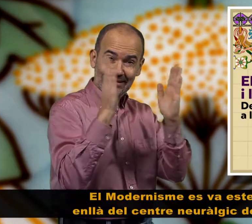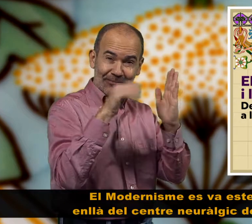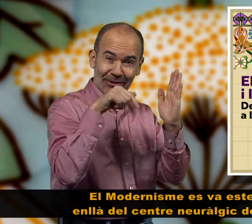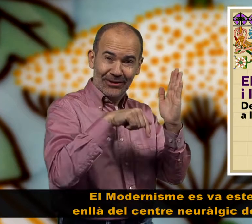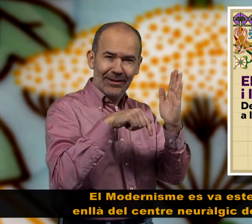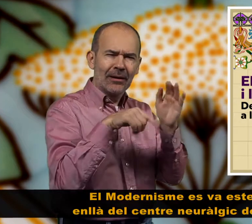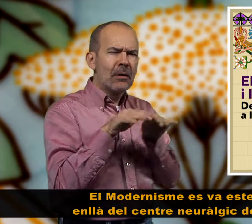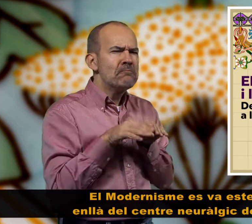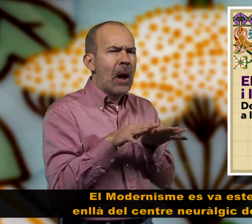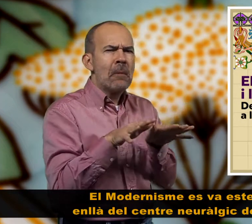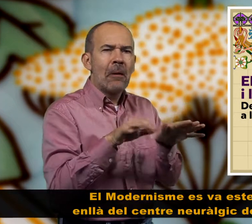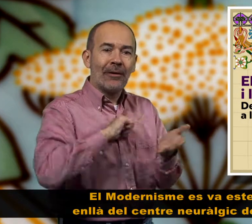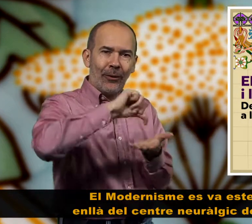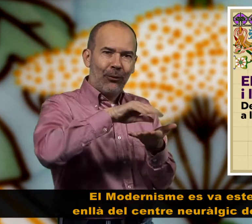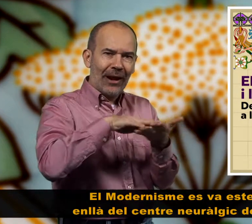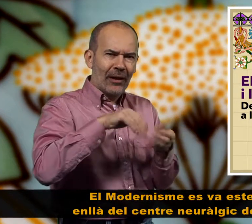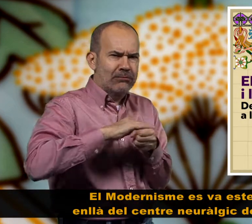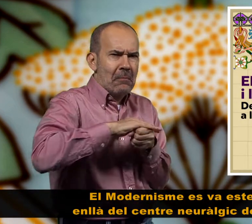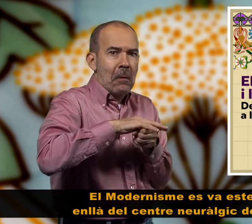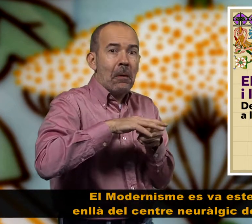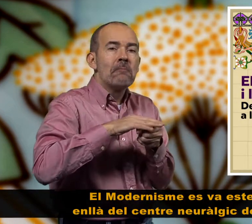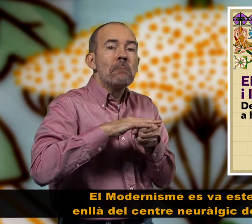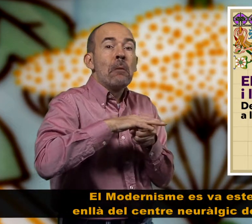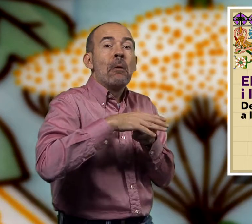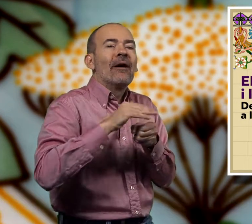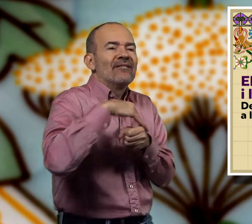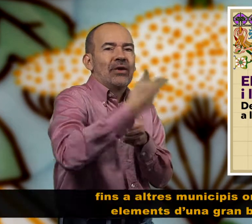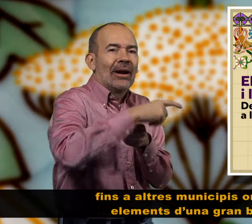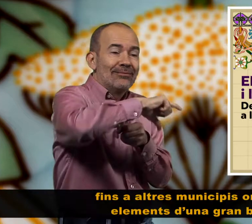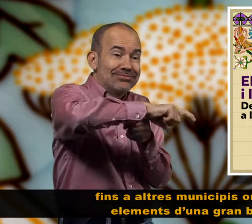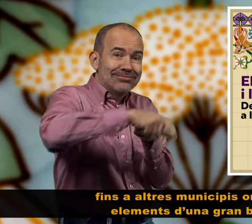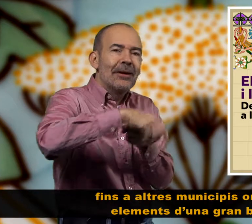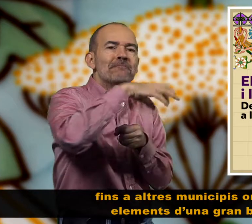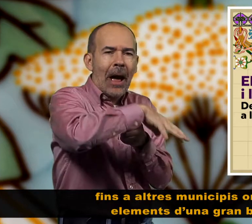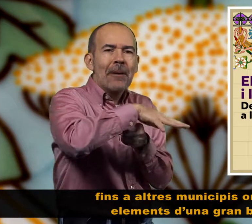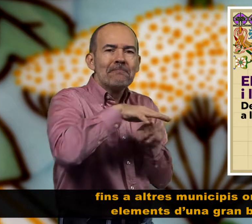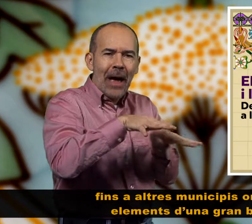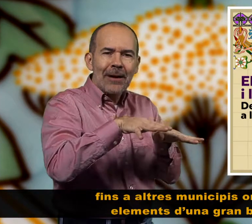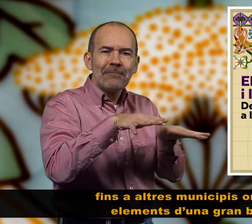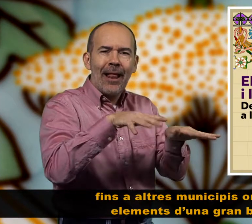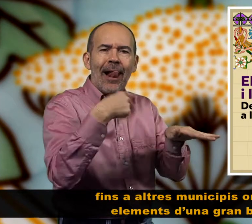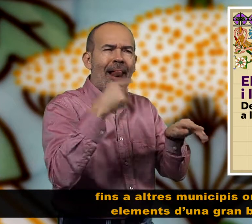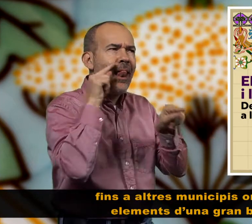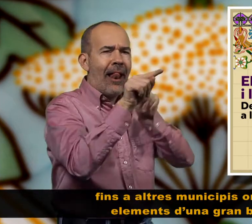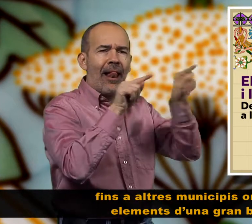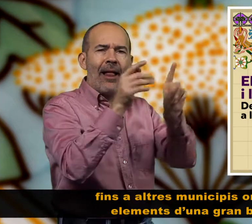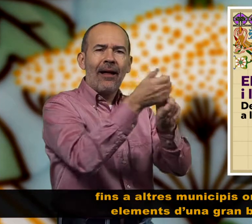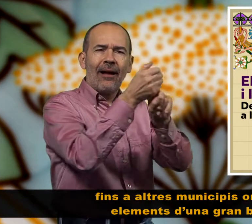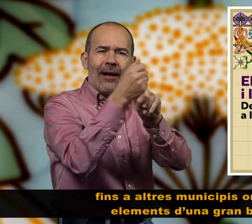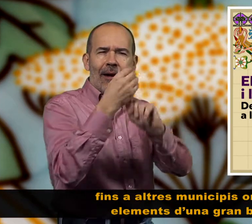El modernisme es va estendre més enllà del centre neuràlgic de Barcelona, fins a altres municipis on trobem elements d'una